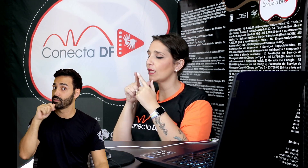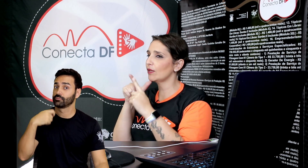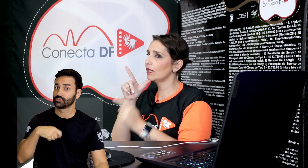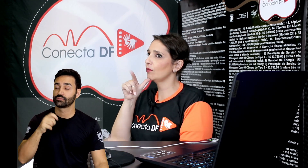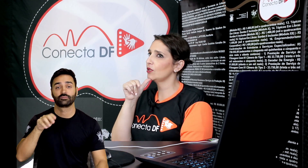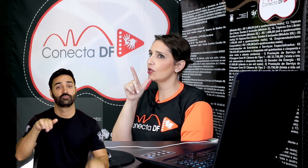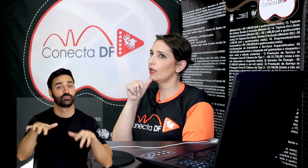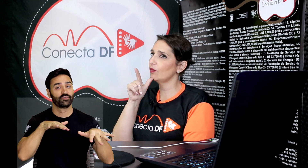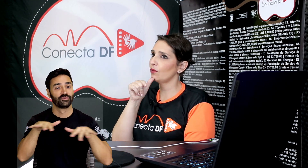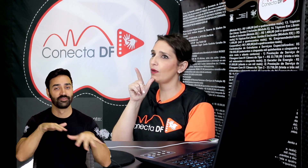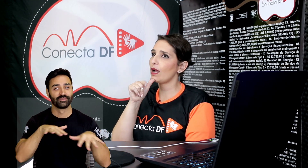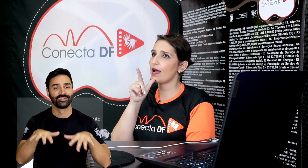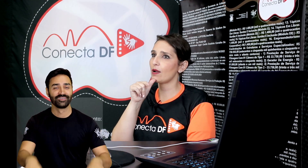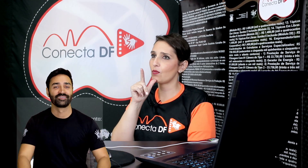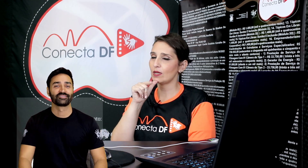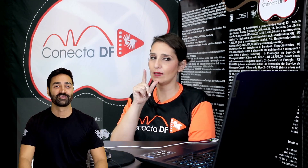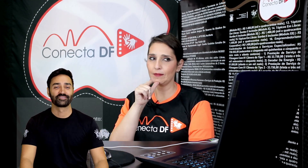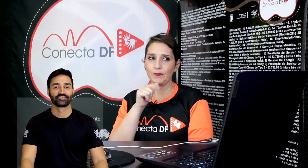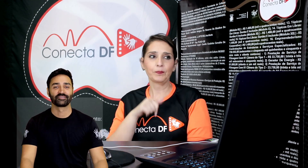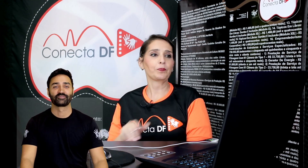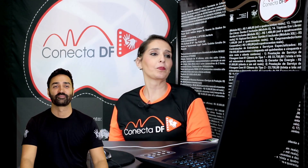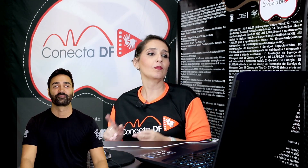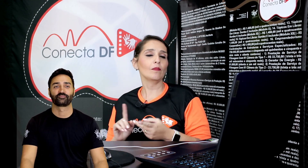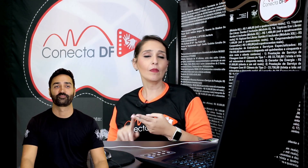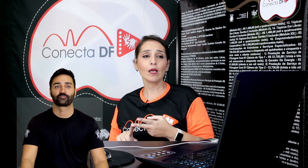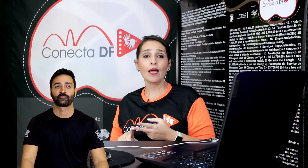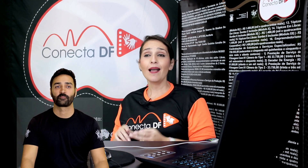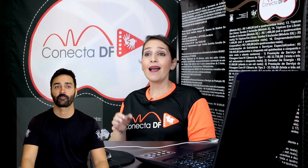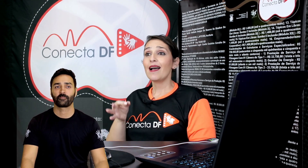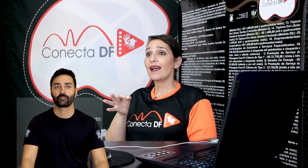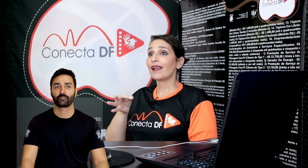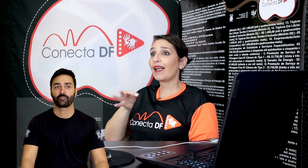do dedo aqui, do indicador. Água.